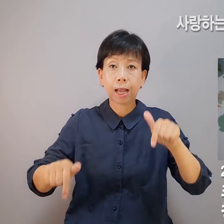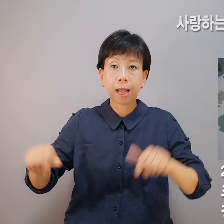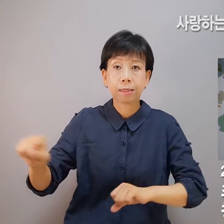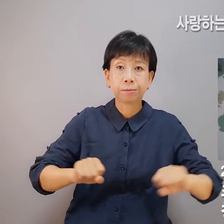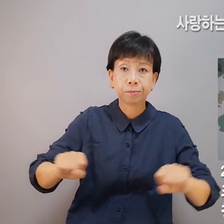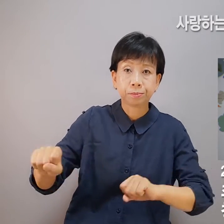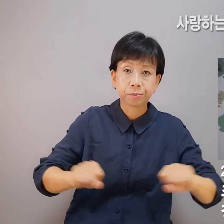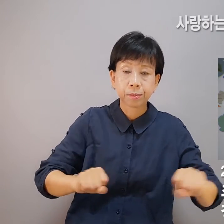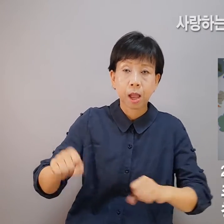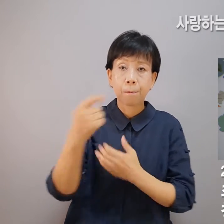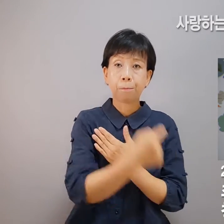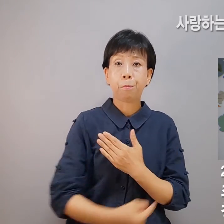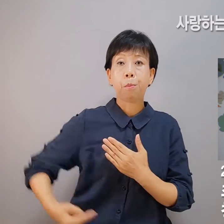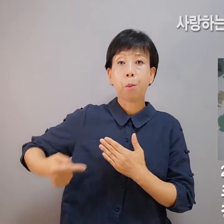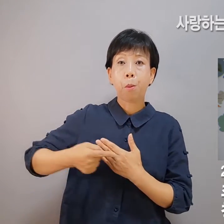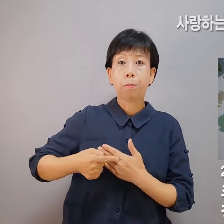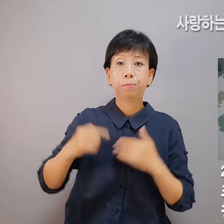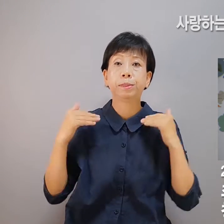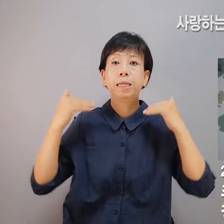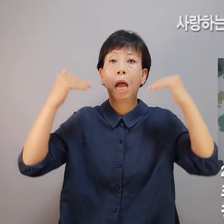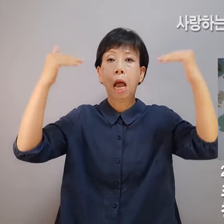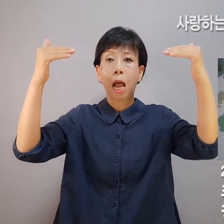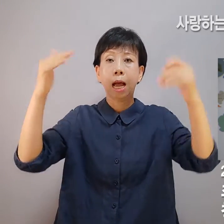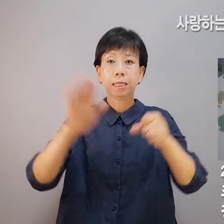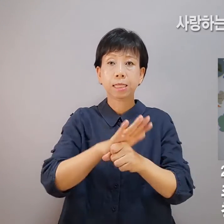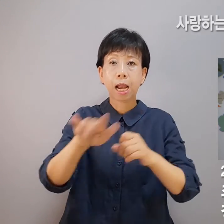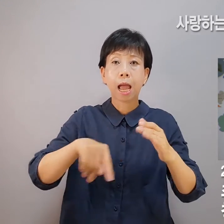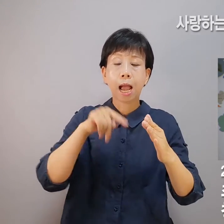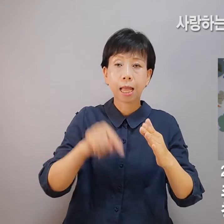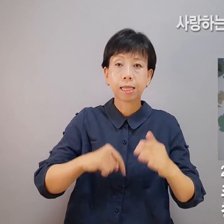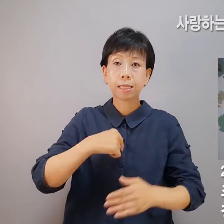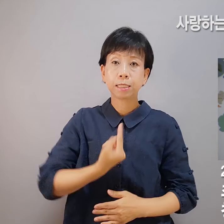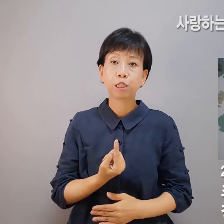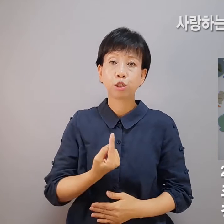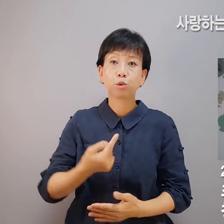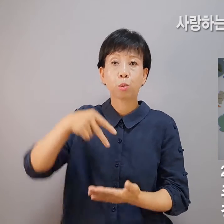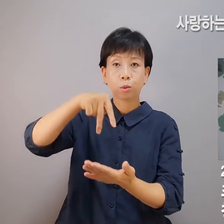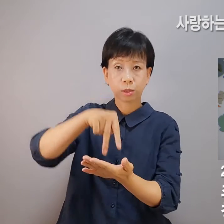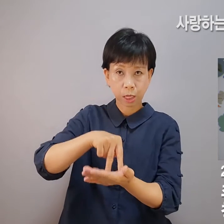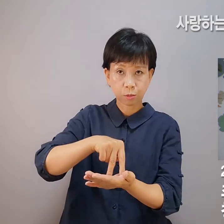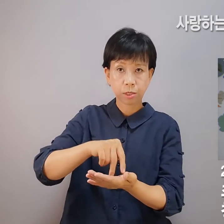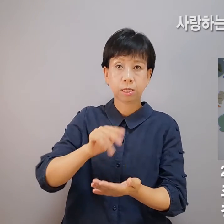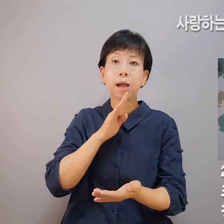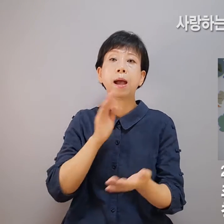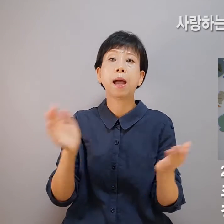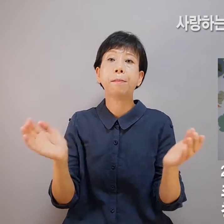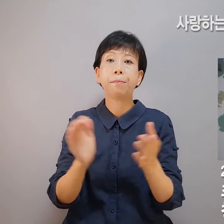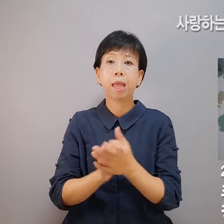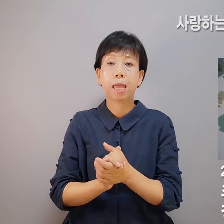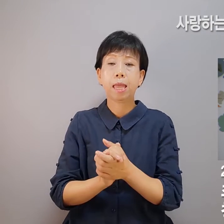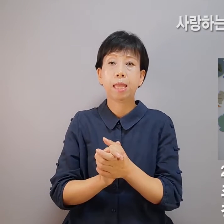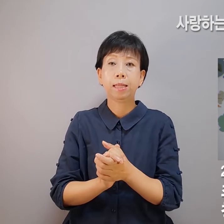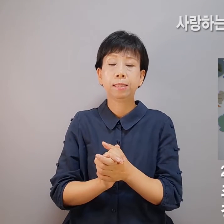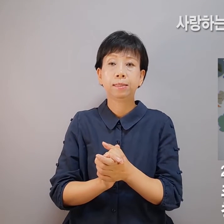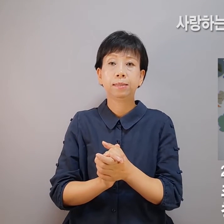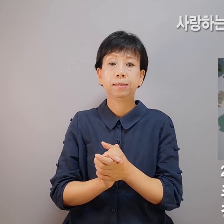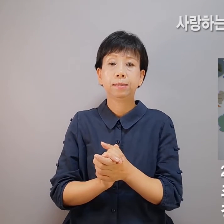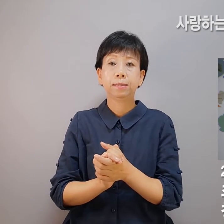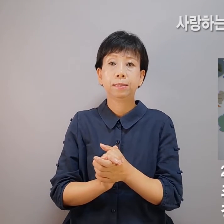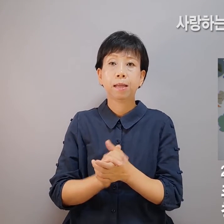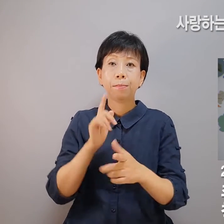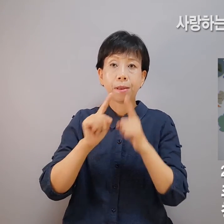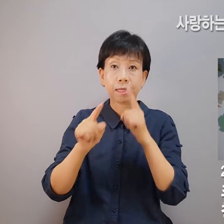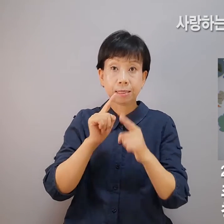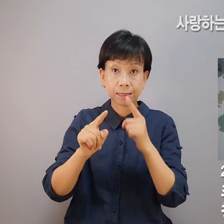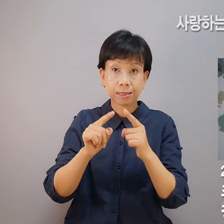그 몸을 자라게 하며 사랑 안에서 스스로 세우느니라. 아멘. 말씀을 우리 집에 이